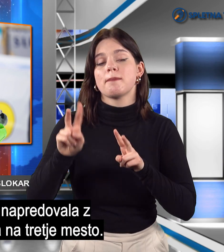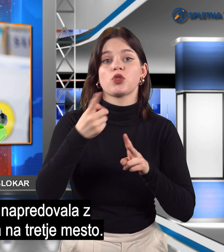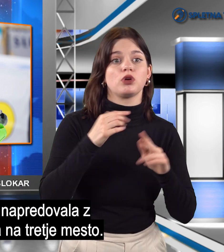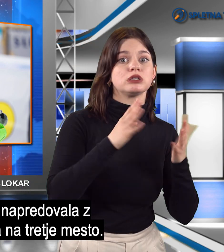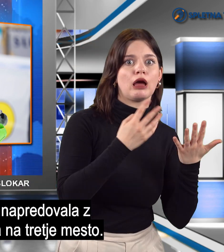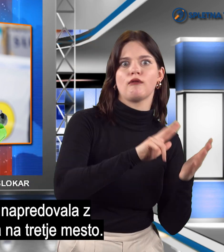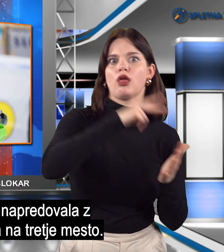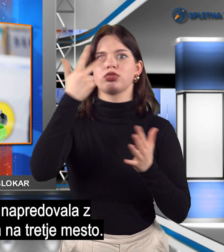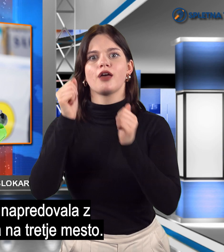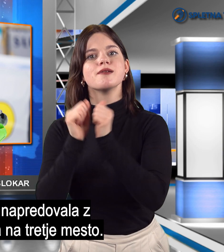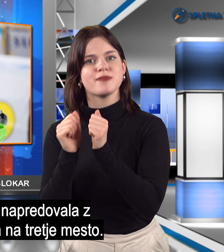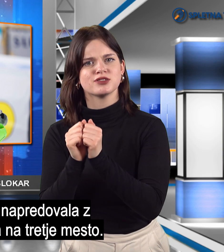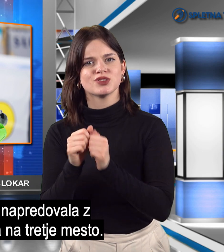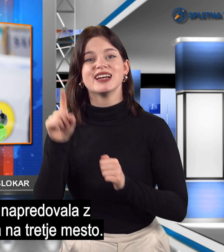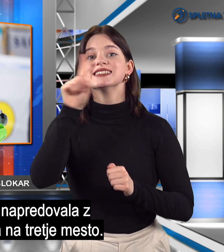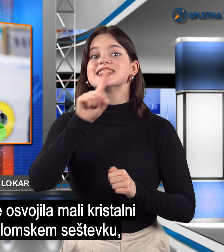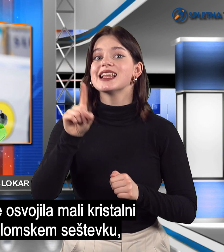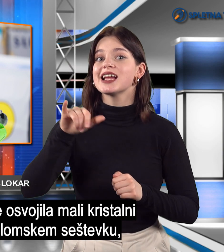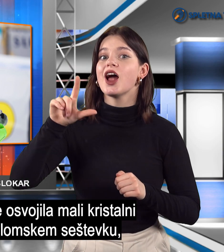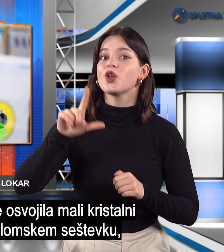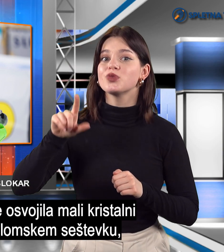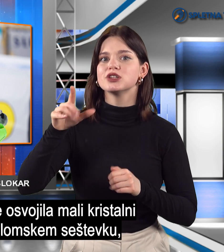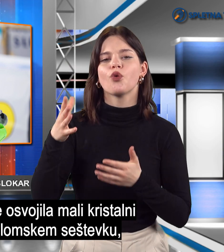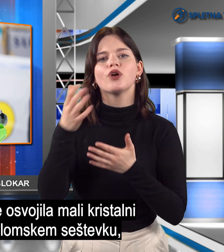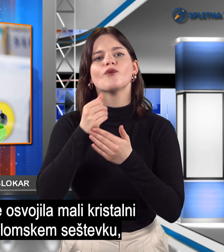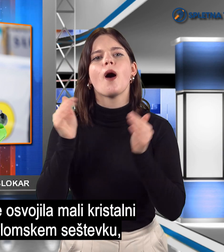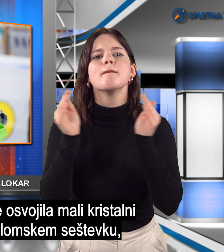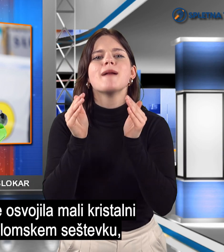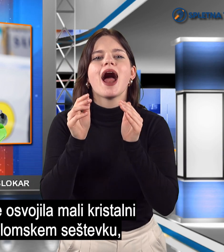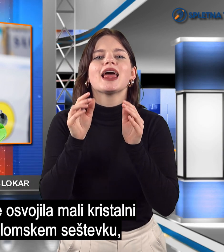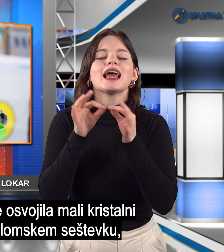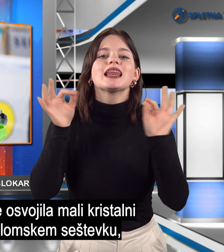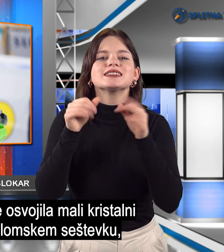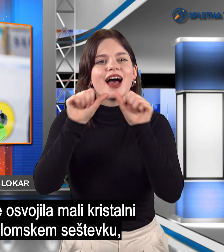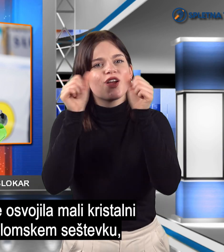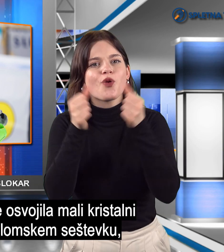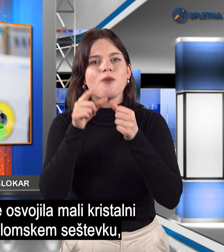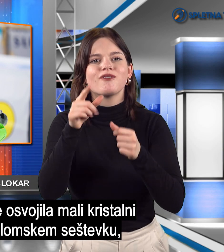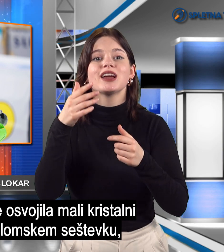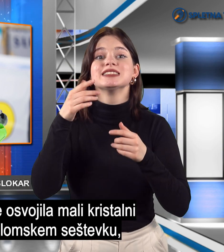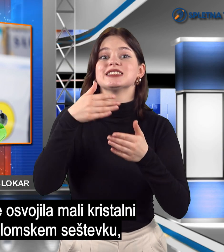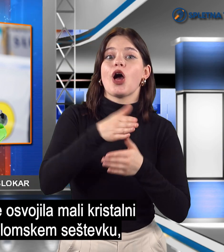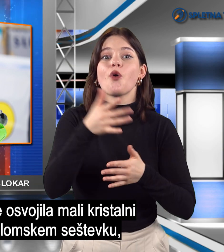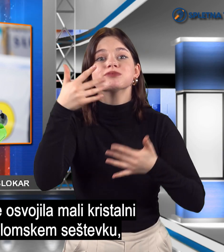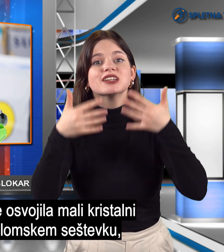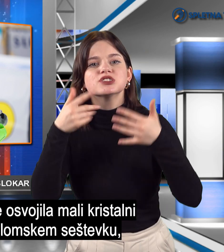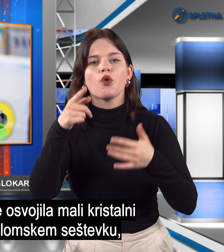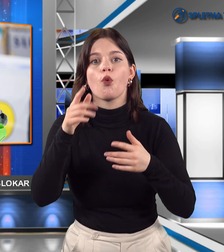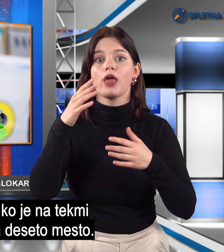3. mesto. Zrinka Ljutić je osvojila mali kristalni globus v slalomskem seštevku, potem ko je na